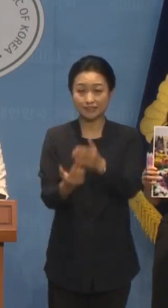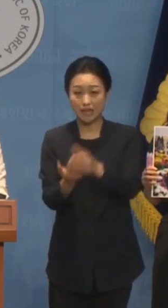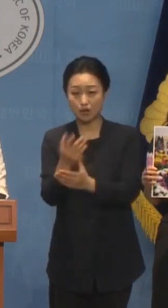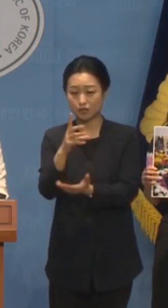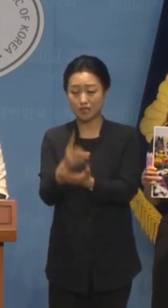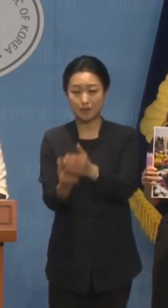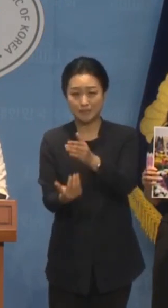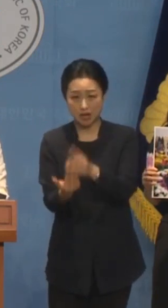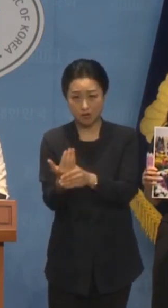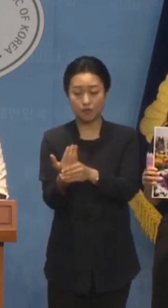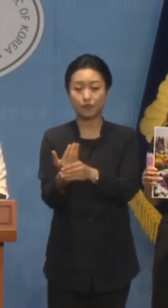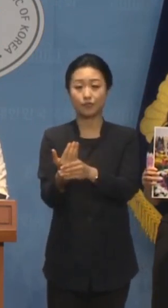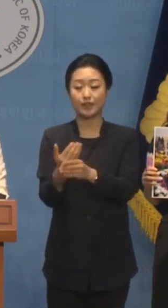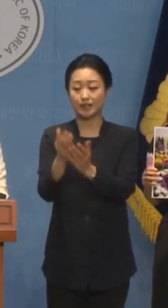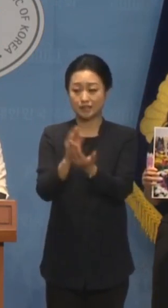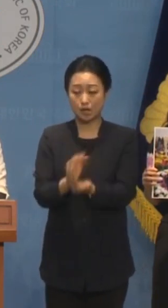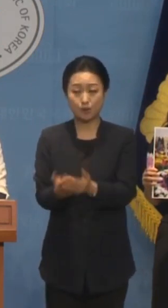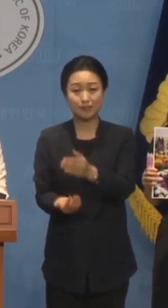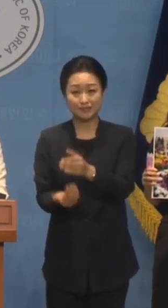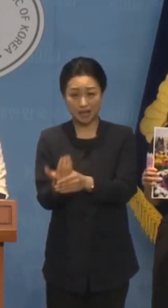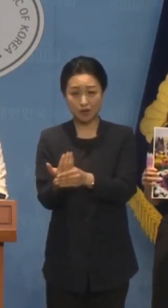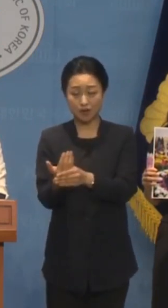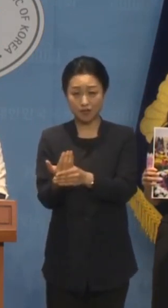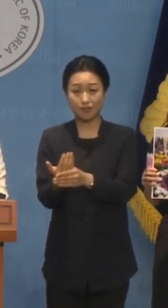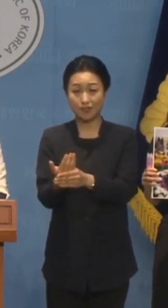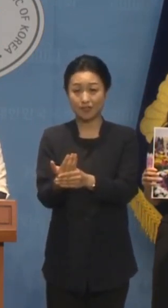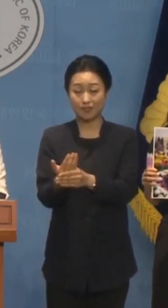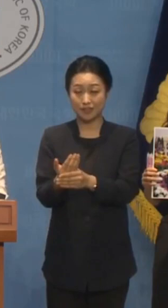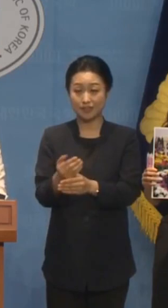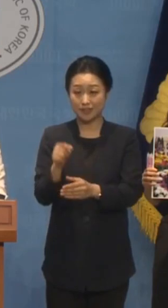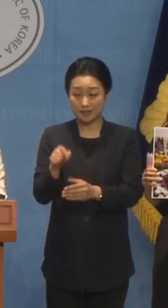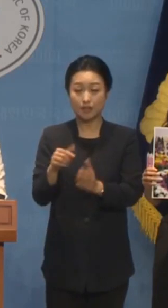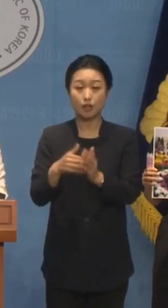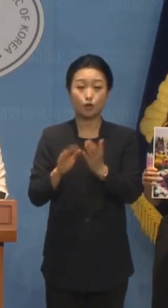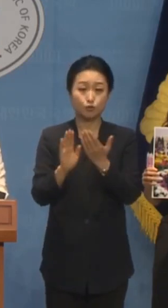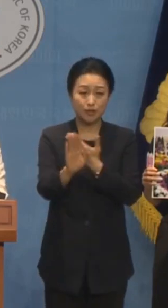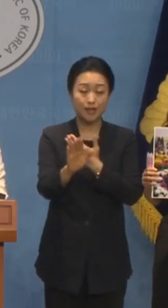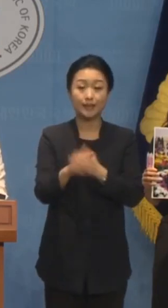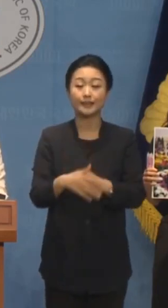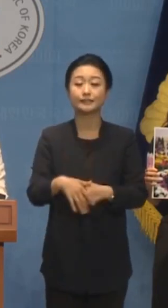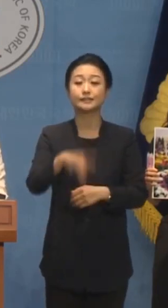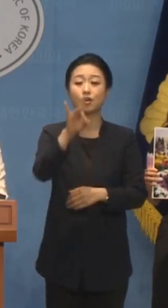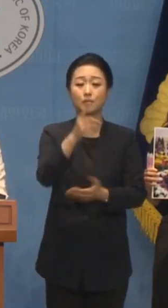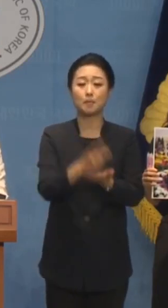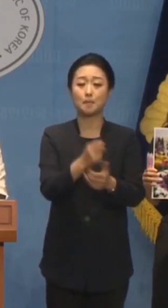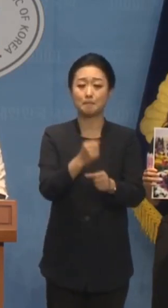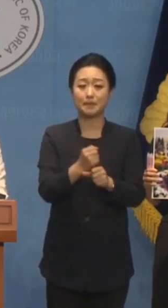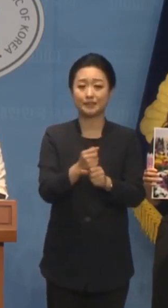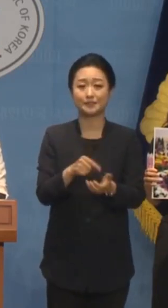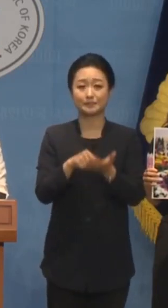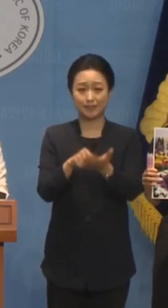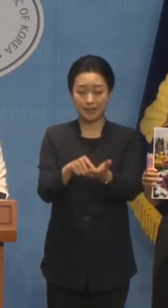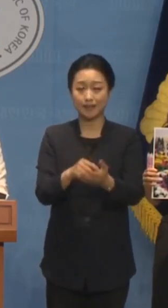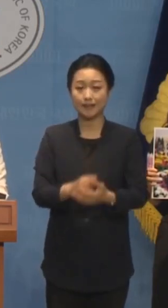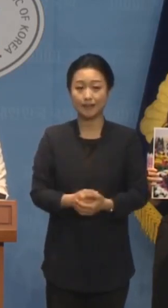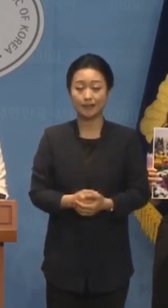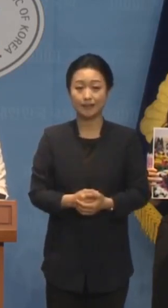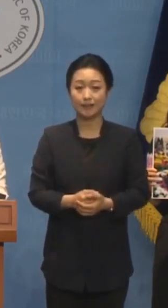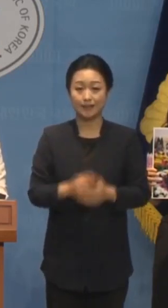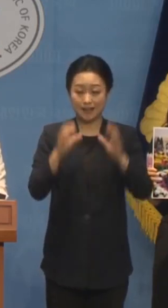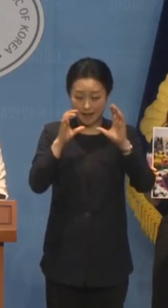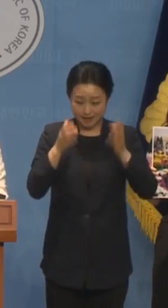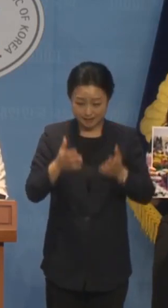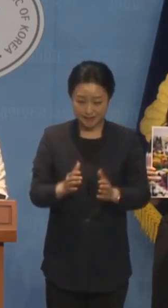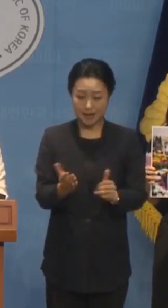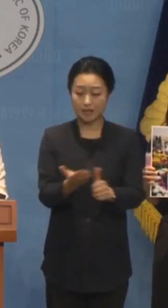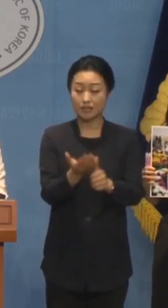사건, 그리고 세월호 사건이 있은 연후에 첫 발의했습니다. 아이를